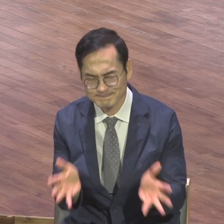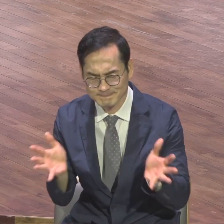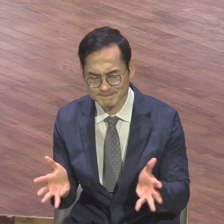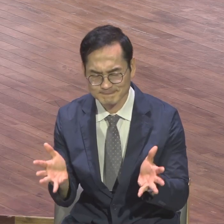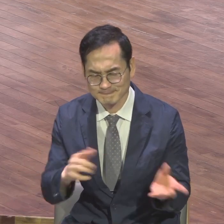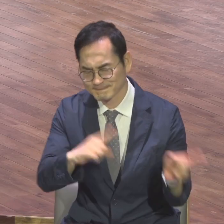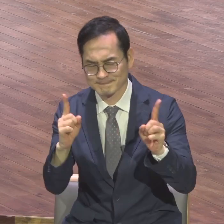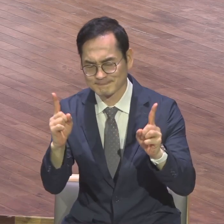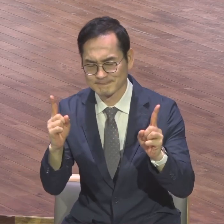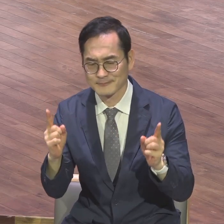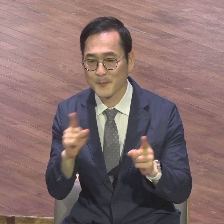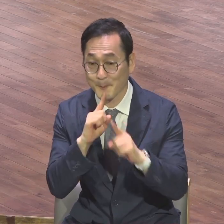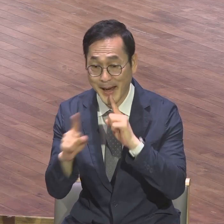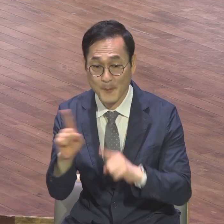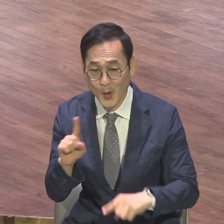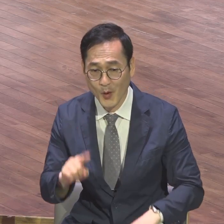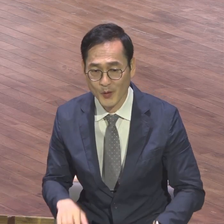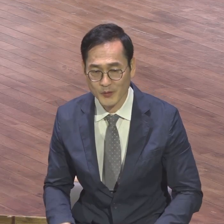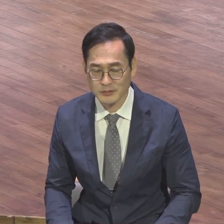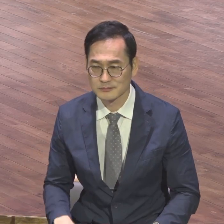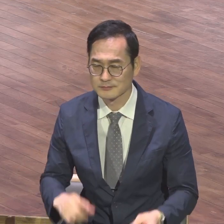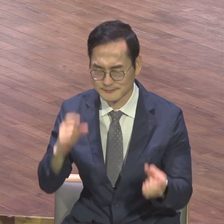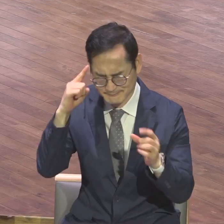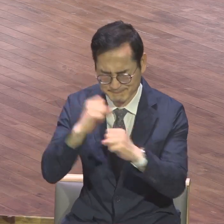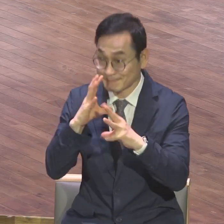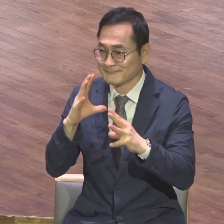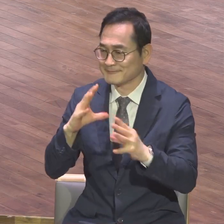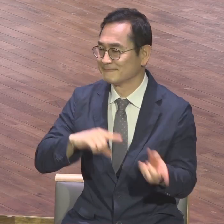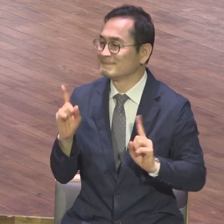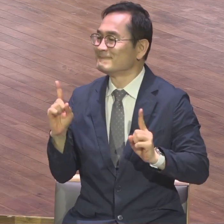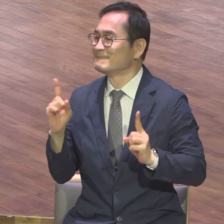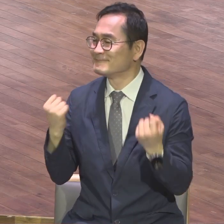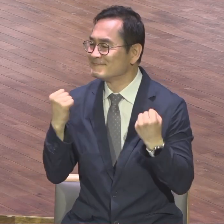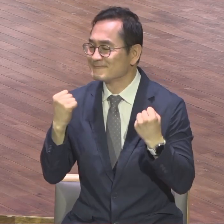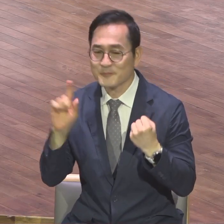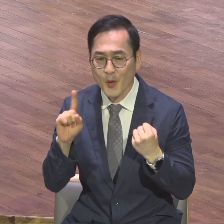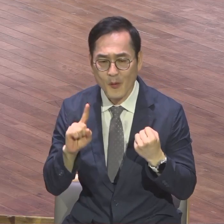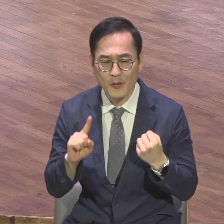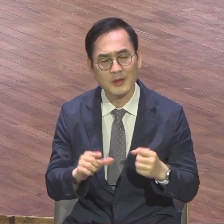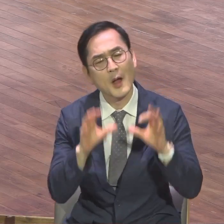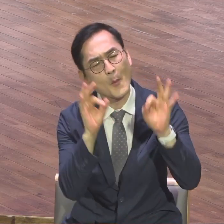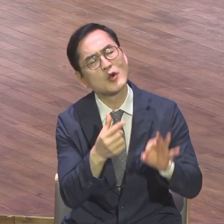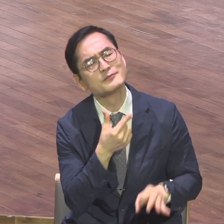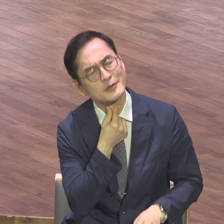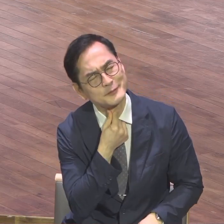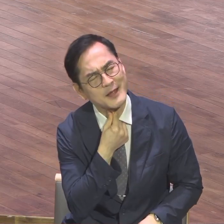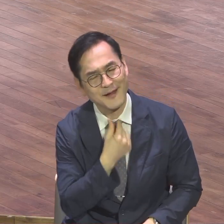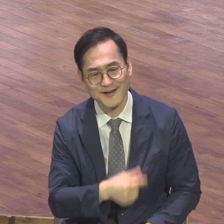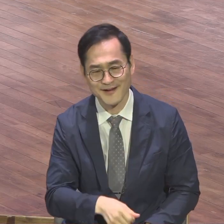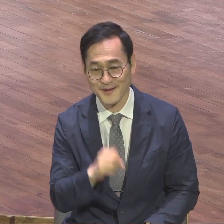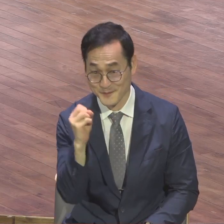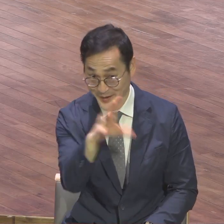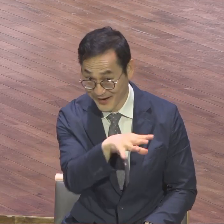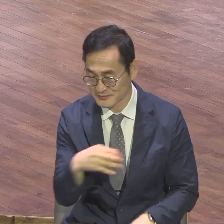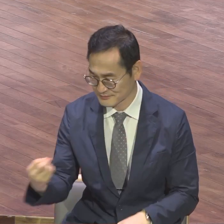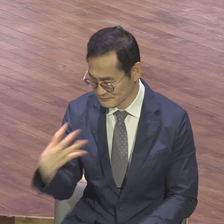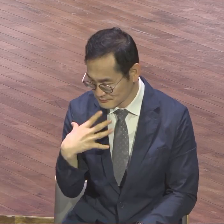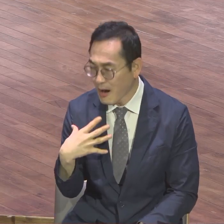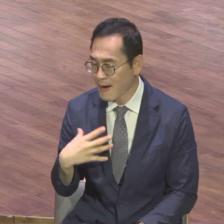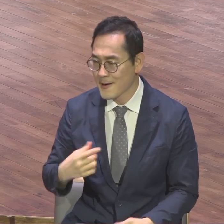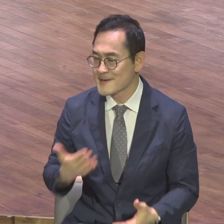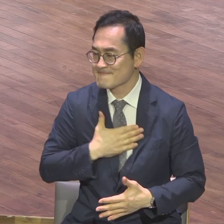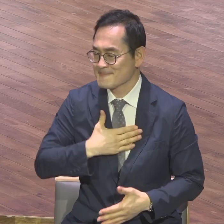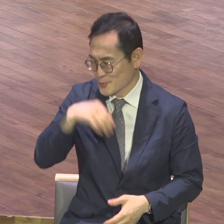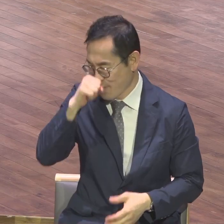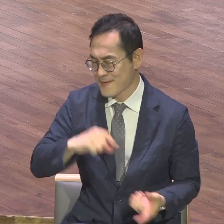뭐냐? 보고 싶었습니다. 보고 싶었습니다. 이 말이요. 굉장히 그 상대에게